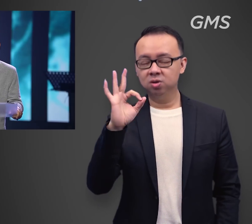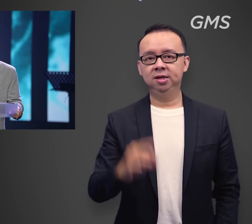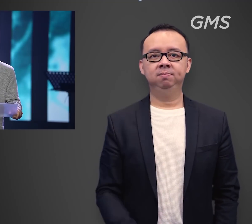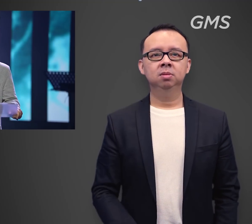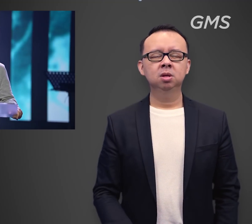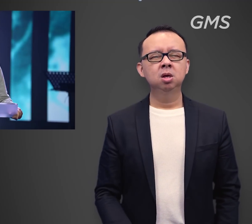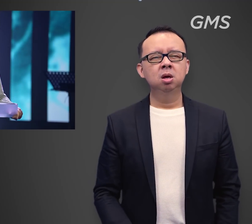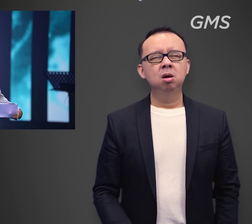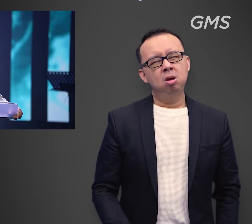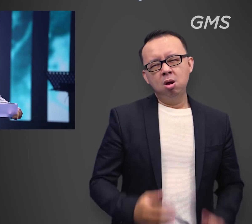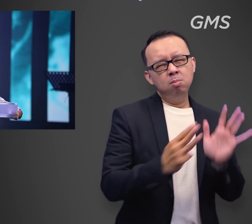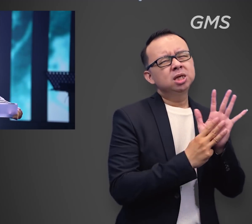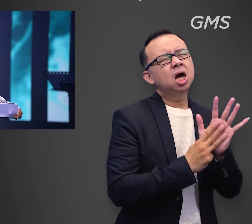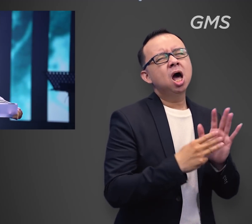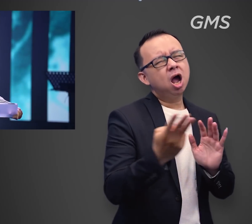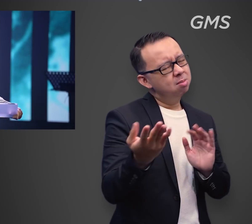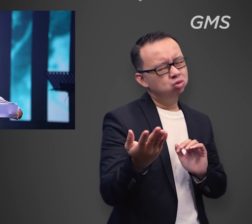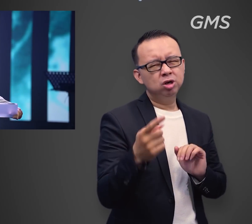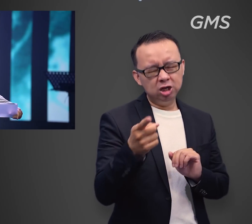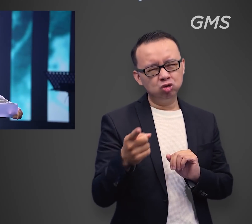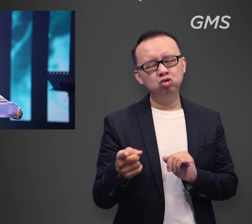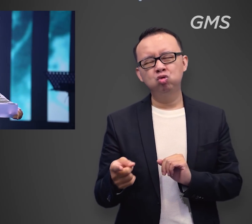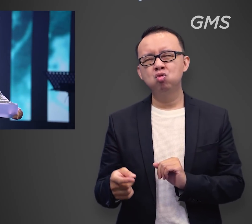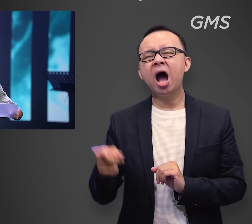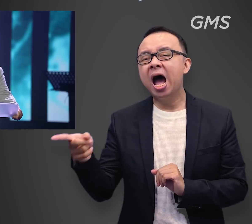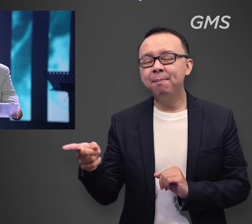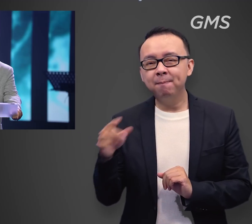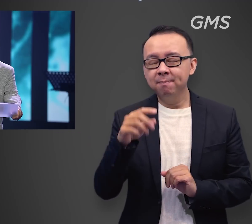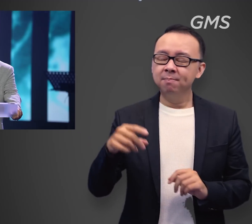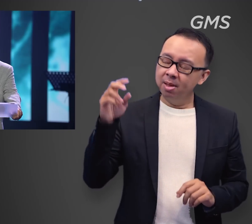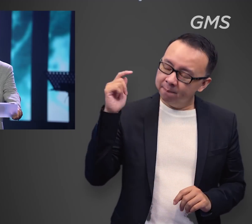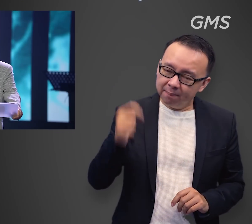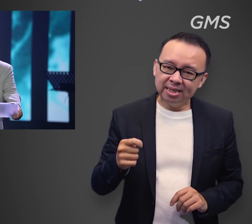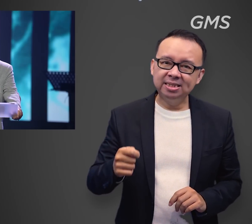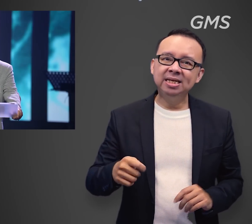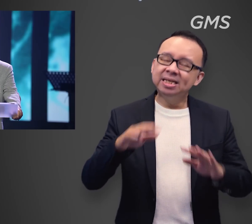alami hari ini. Persoalan kita itu selalu ada masa kadaluarsanya, percayalah.